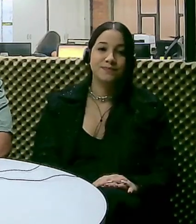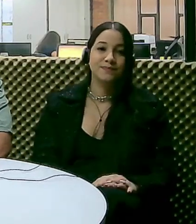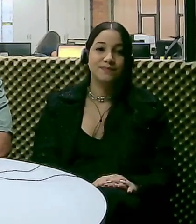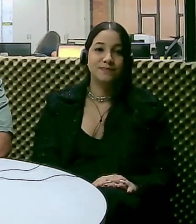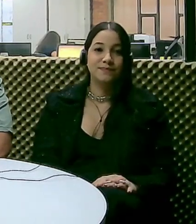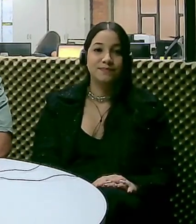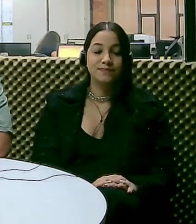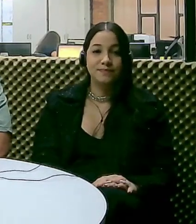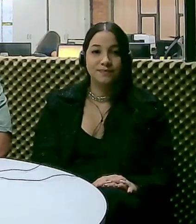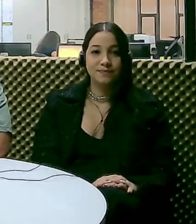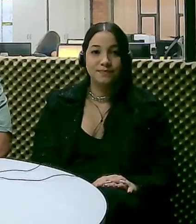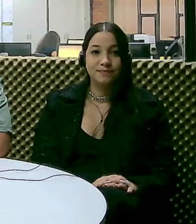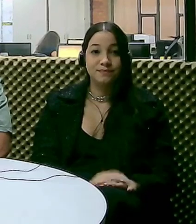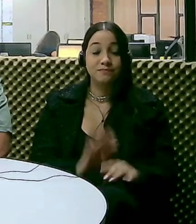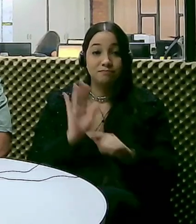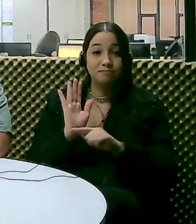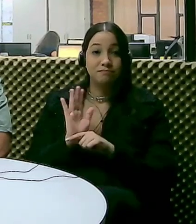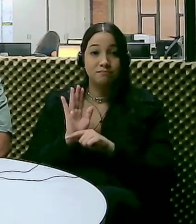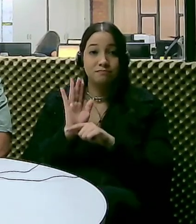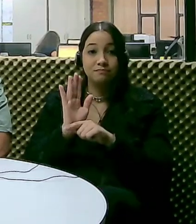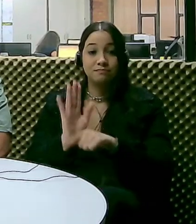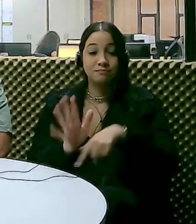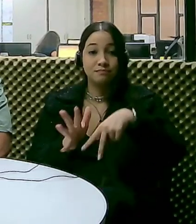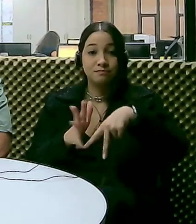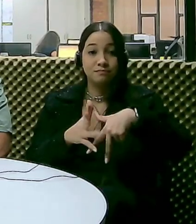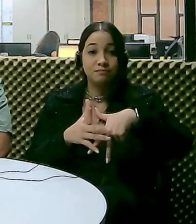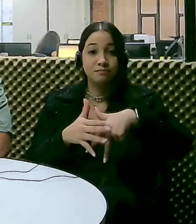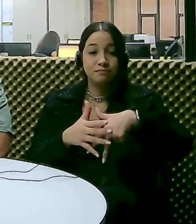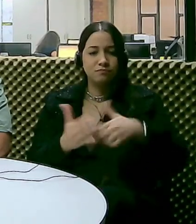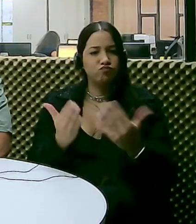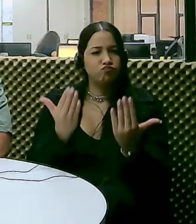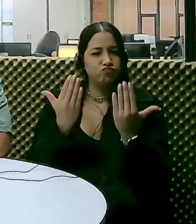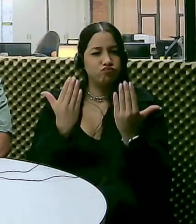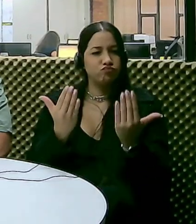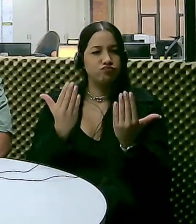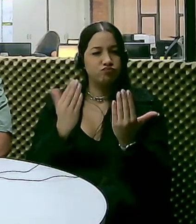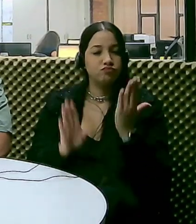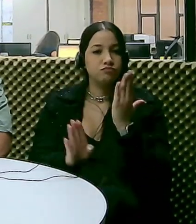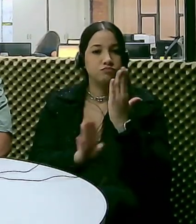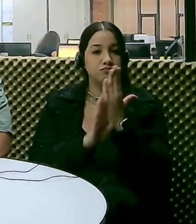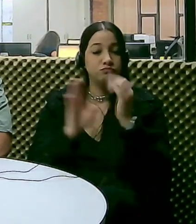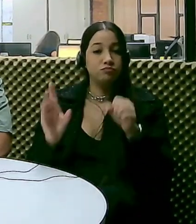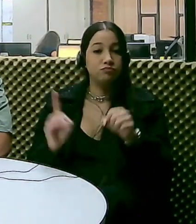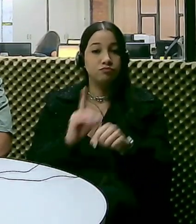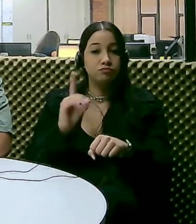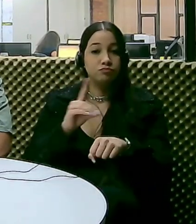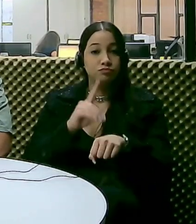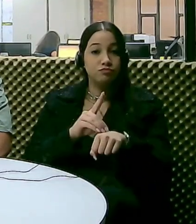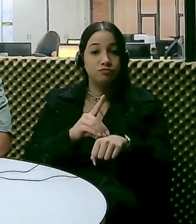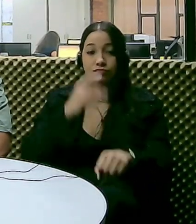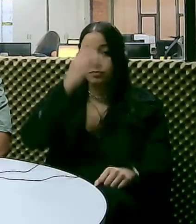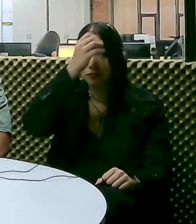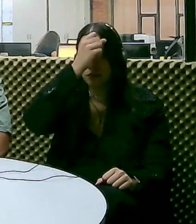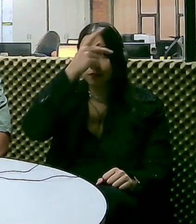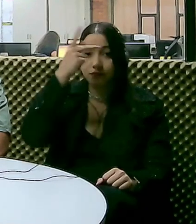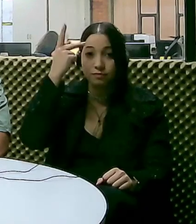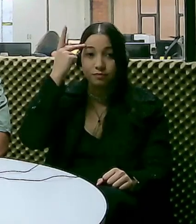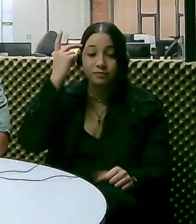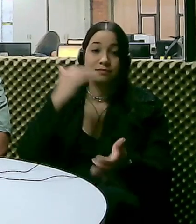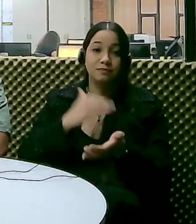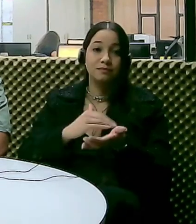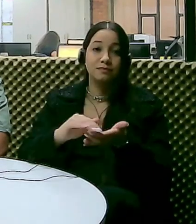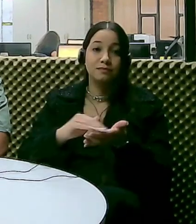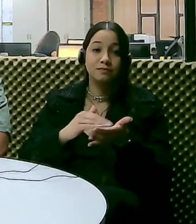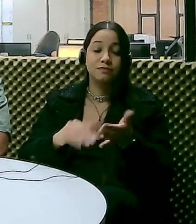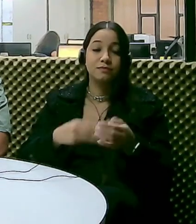notícias. Assistência para pacientes com suspeita ou diagnóstico de dengue. A Prefeitura, por meio da Secretaria